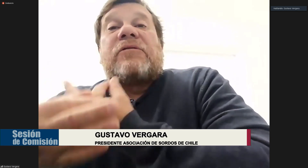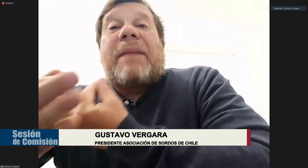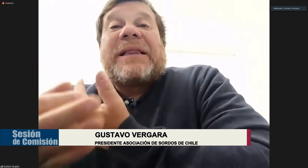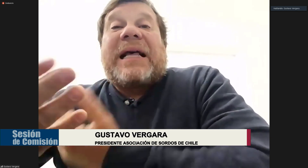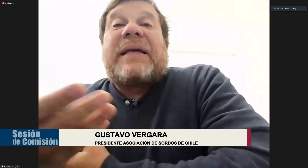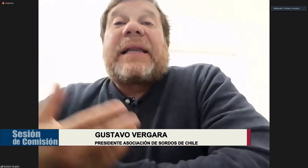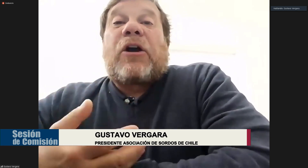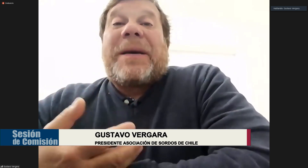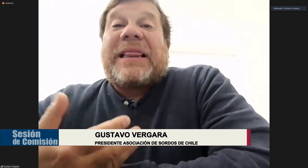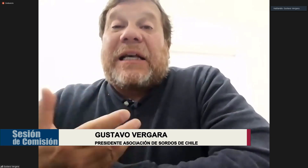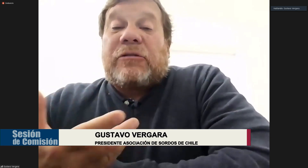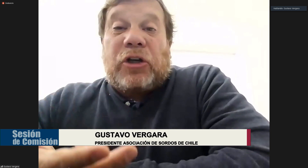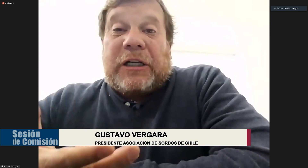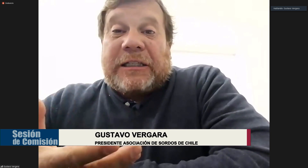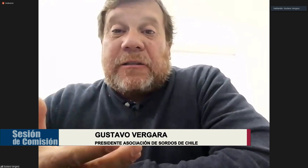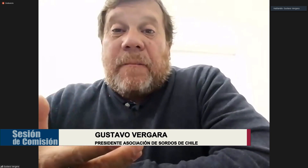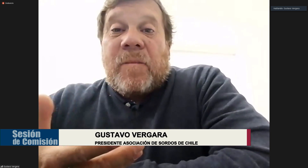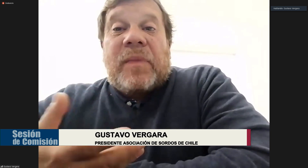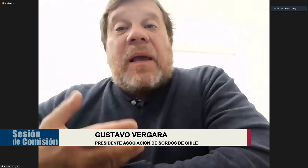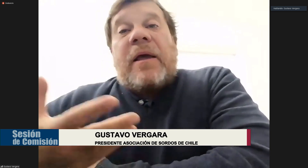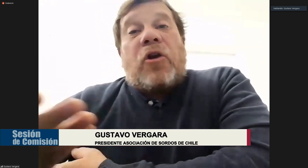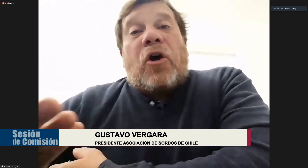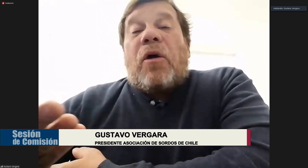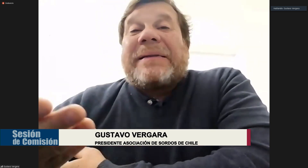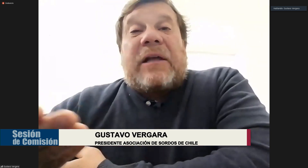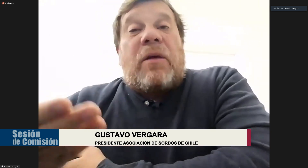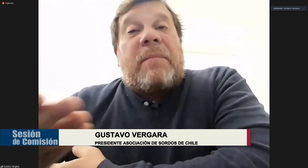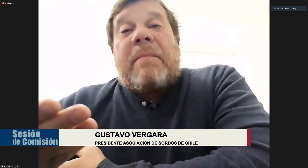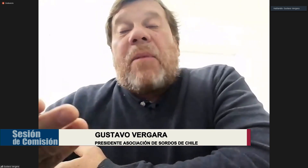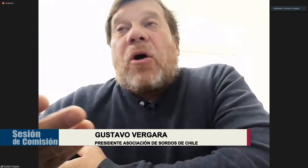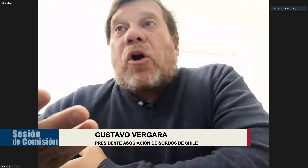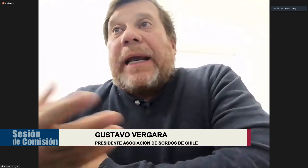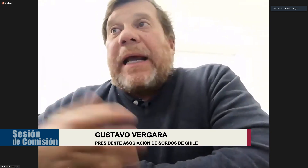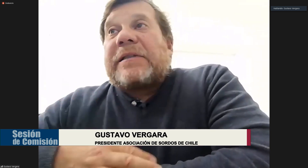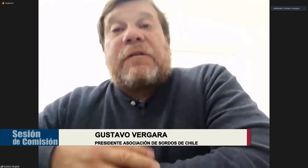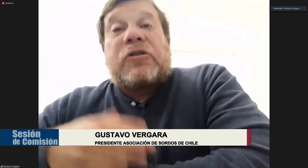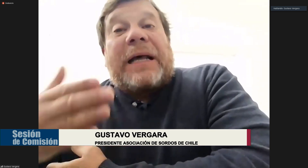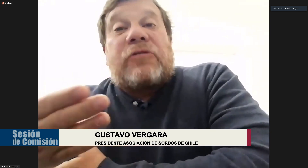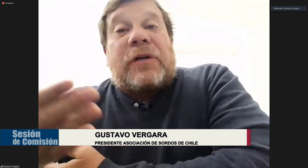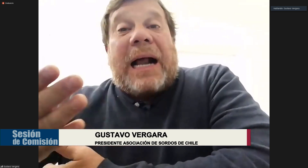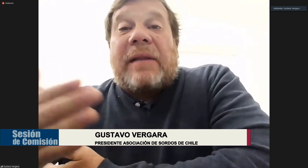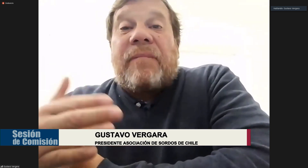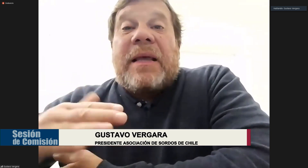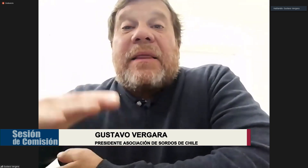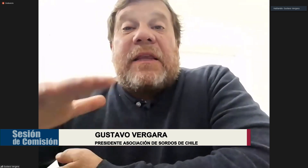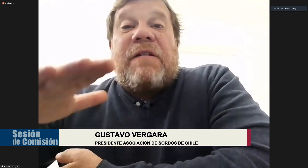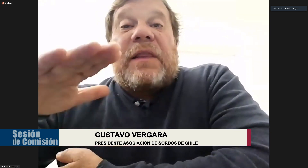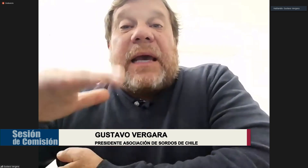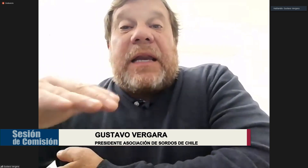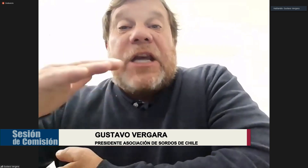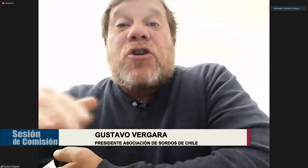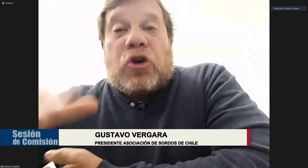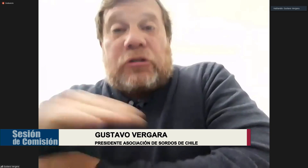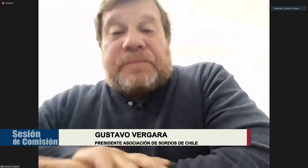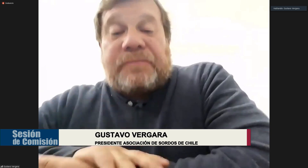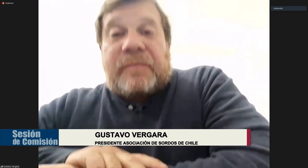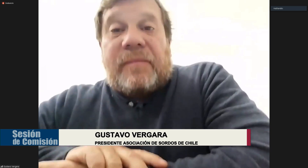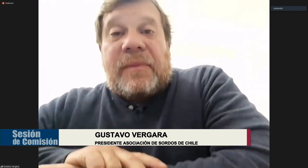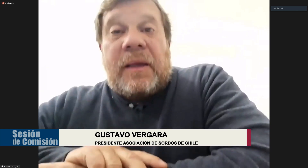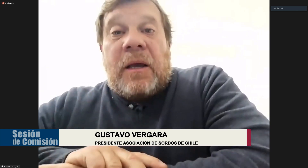solamente hace recomendaciones. No lo pasa lo mismo con el Servicio Nacional de Niños. Si